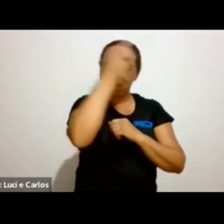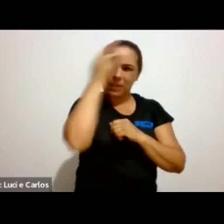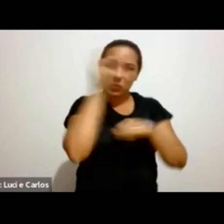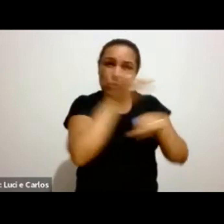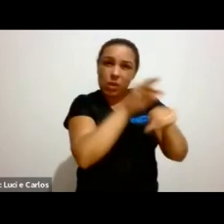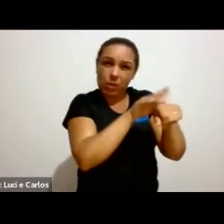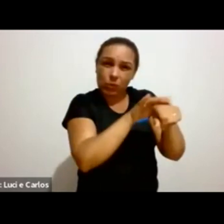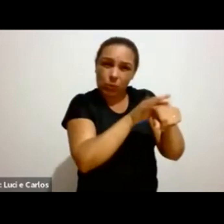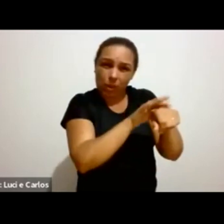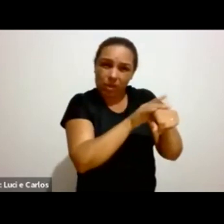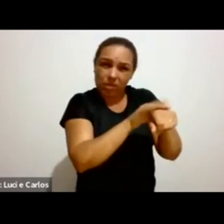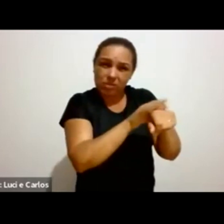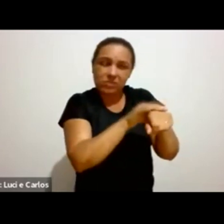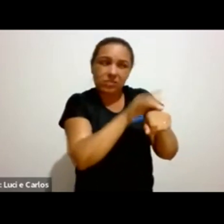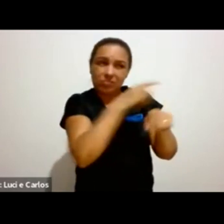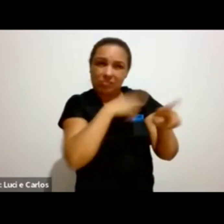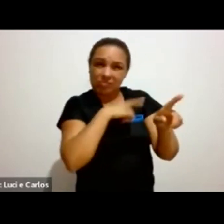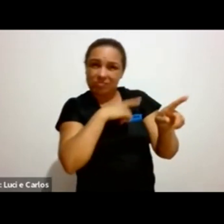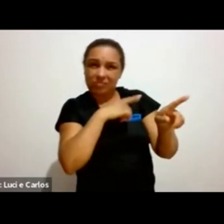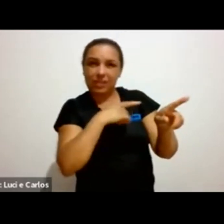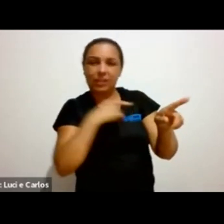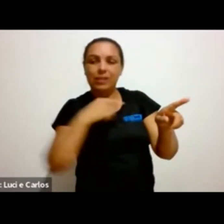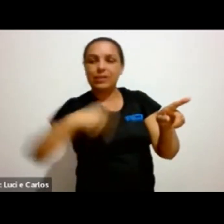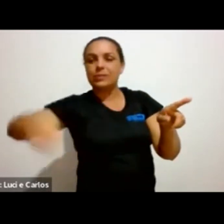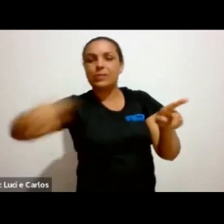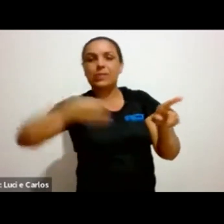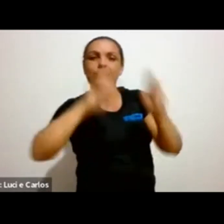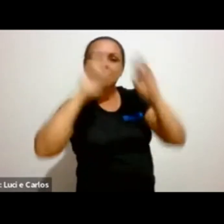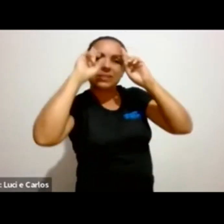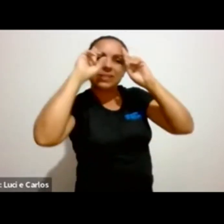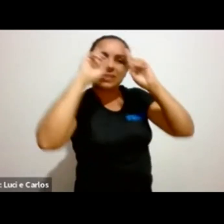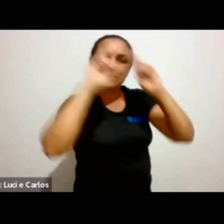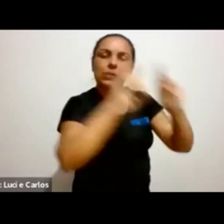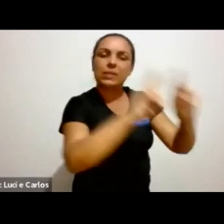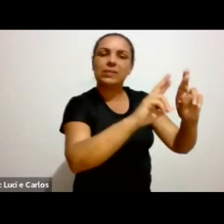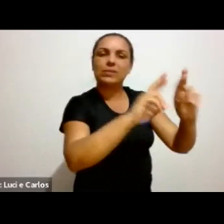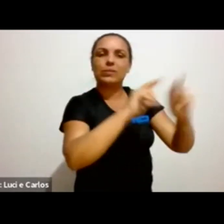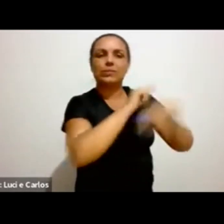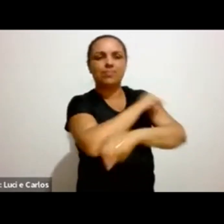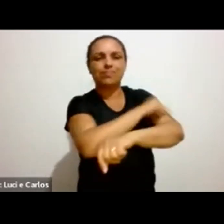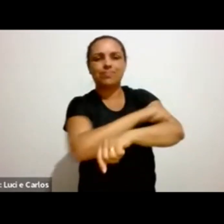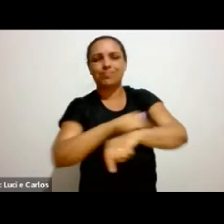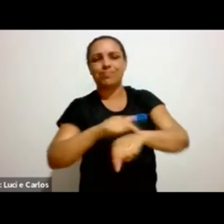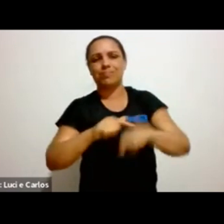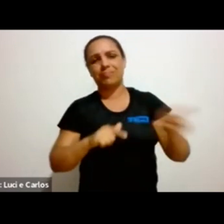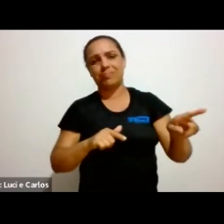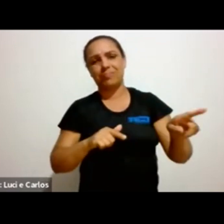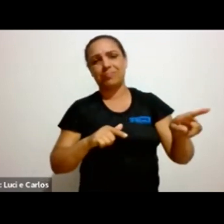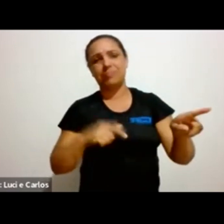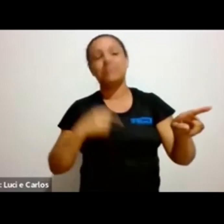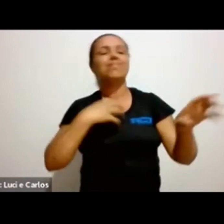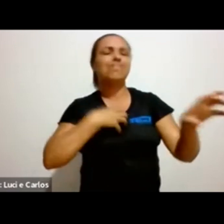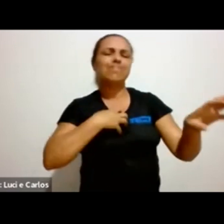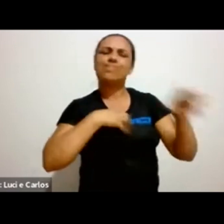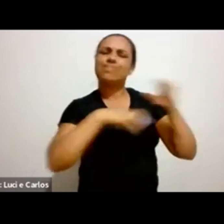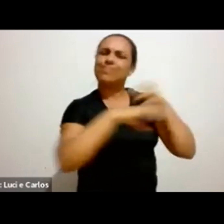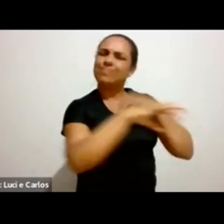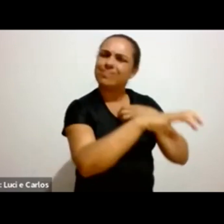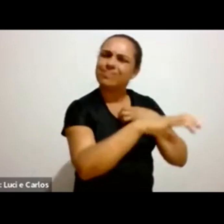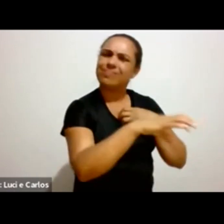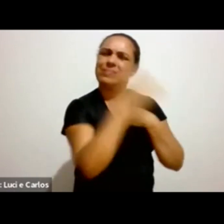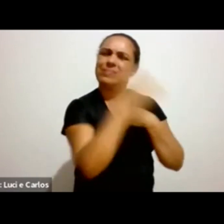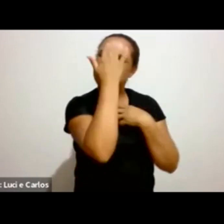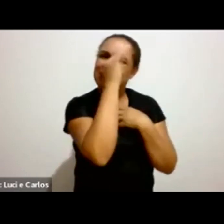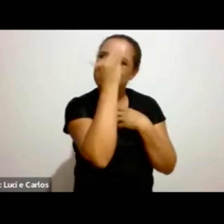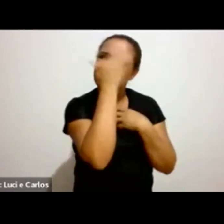aí, que gera tanta dor, né? Então, o que seria da nossa parte nós fazermos, então? Usarmos de empatia,